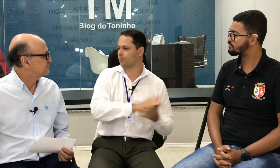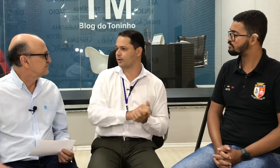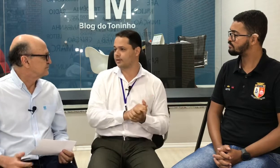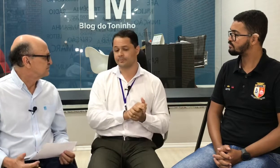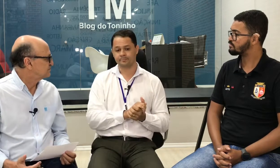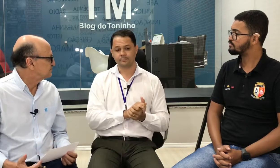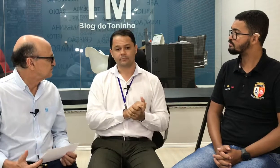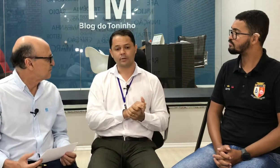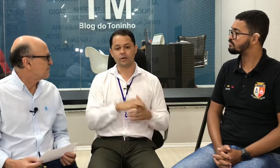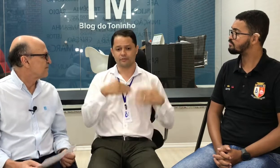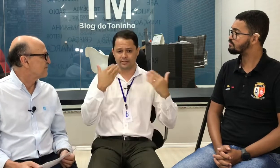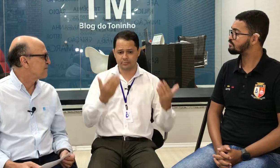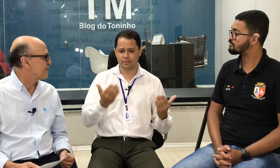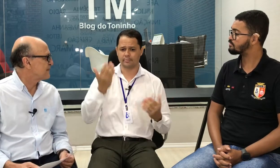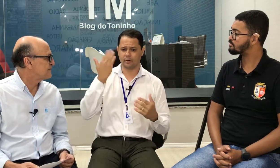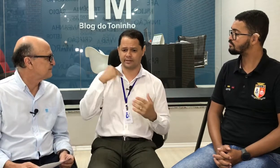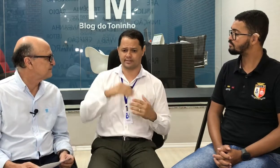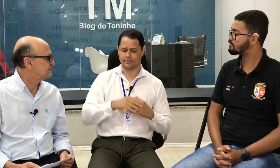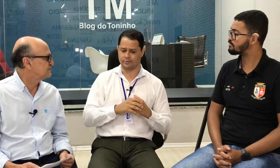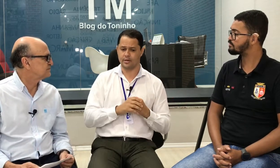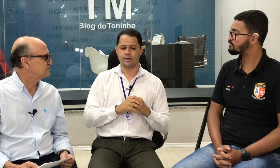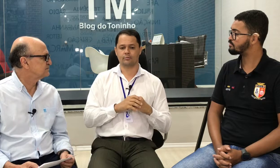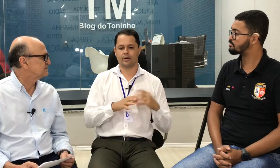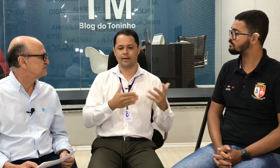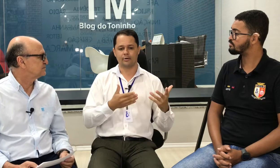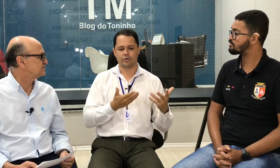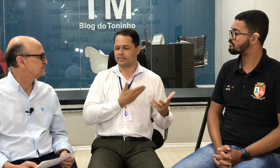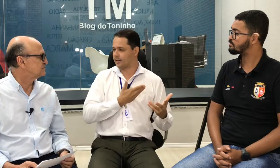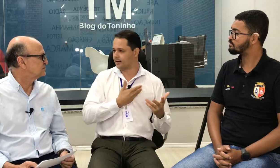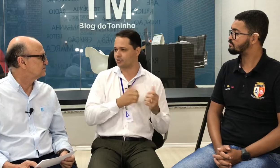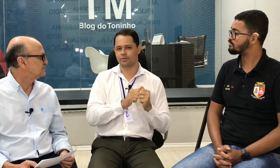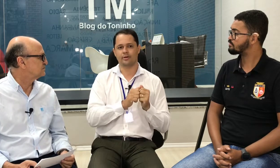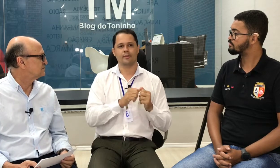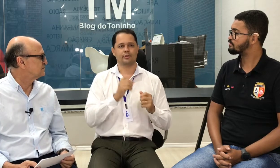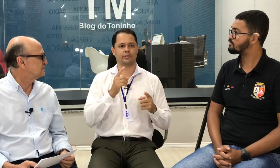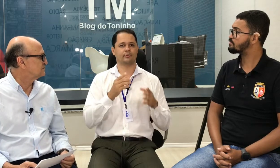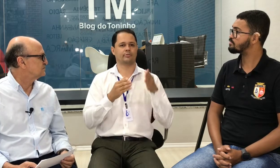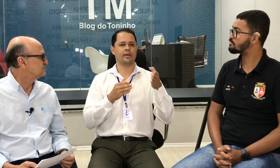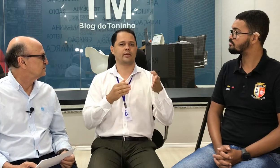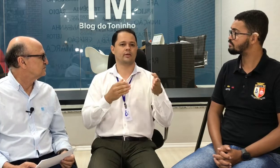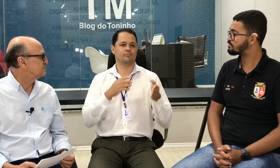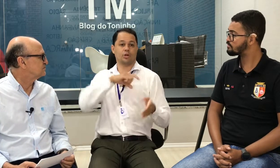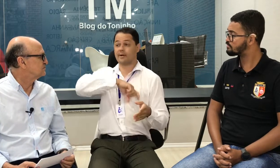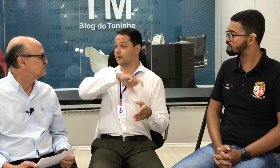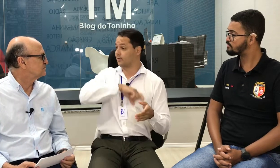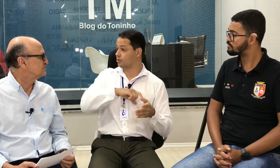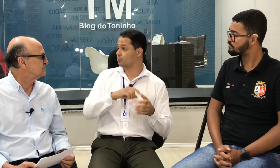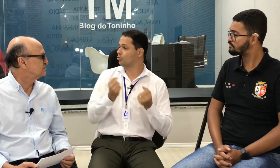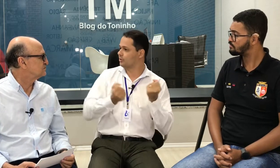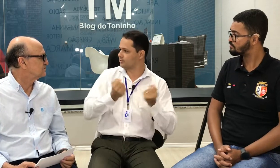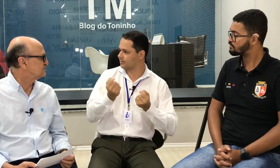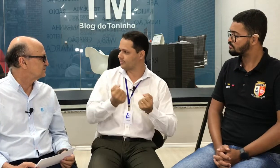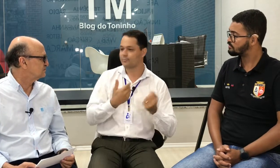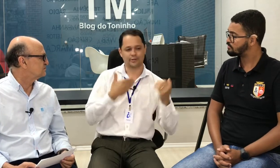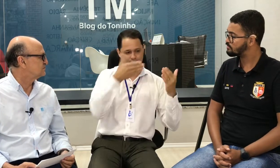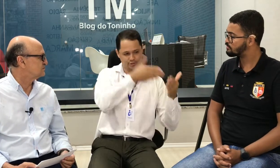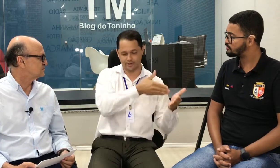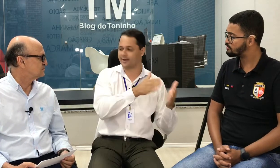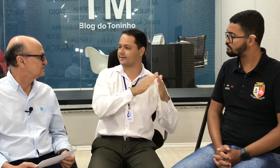eles. Nós fazíamos também no passado um trabalho de amizade de, por exemplo, tem que tirar uma carteira de motorista. A gente ia na casa